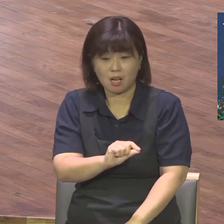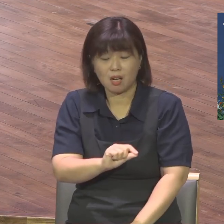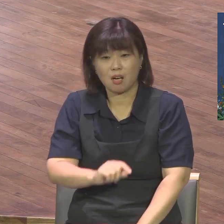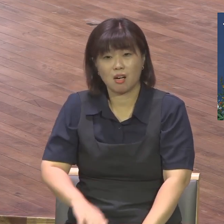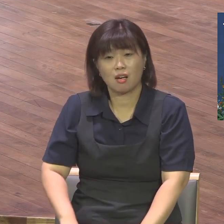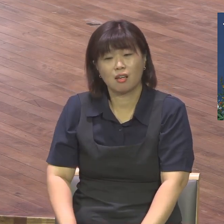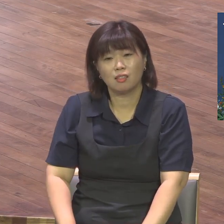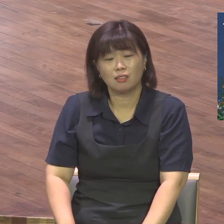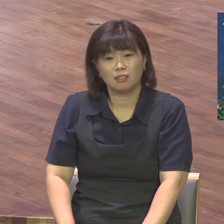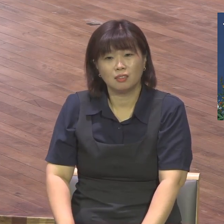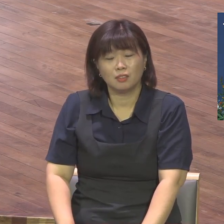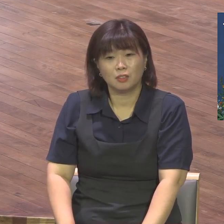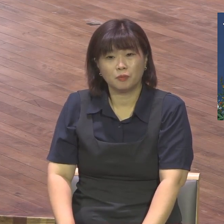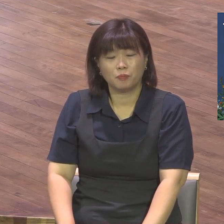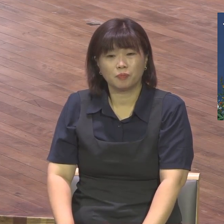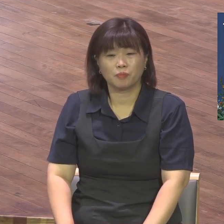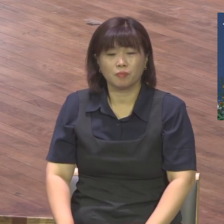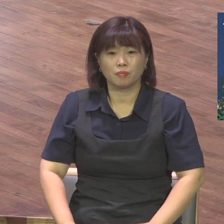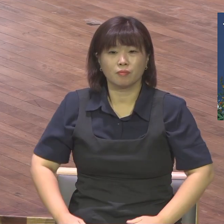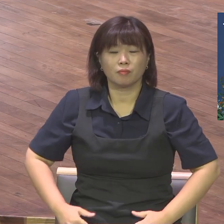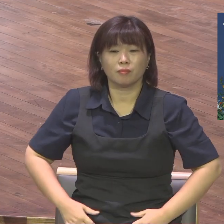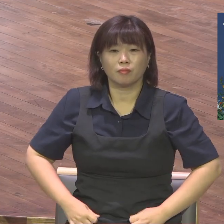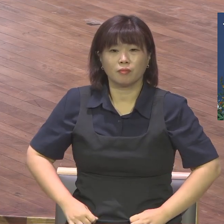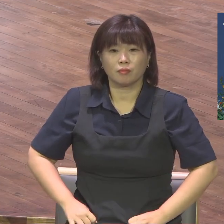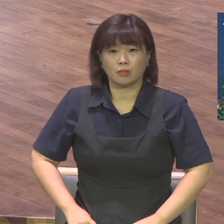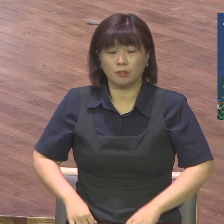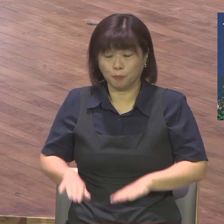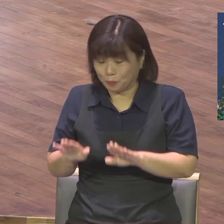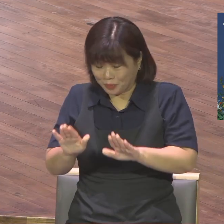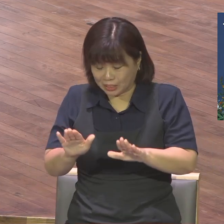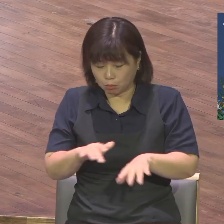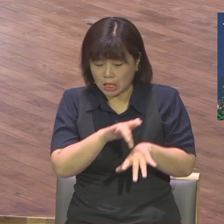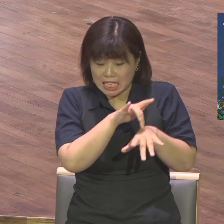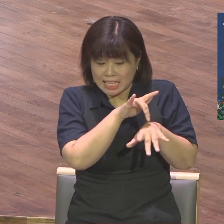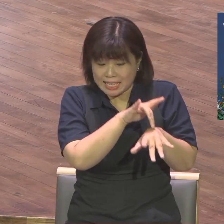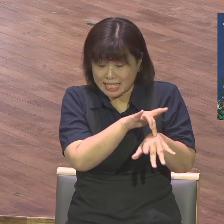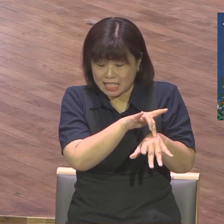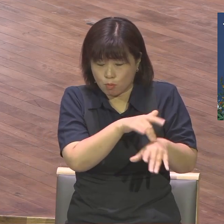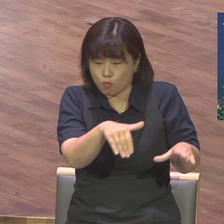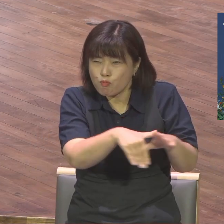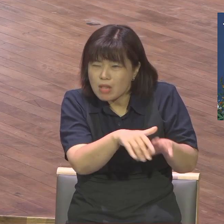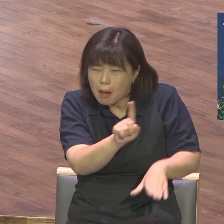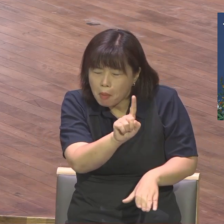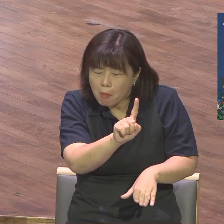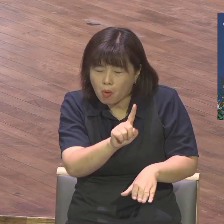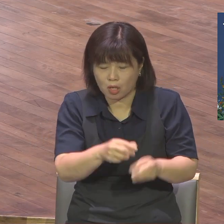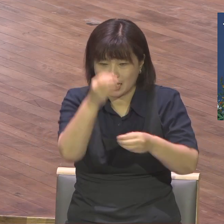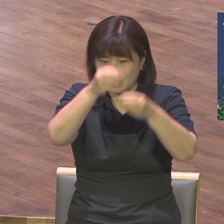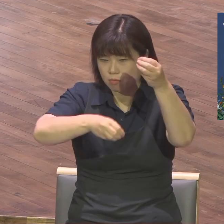자라고 있는 후대들 이 영향을요 지금 적시로 받고 있는 이 소셜미디어